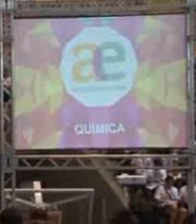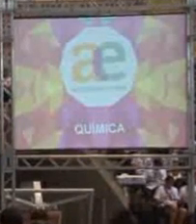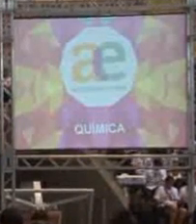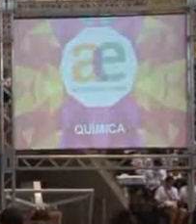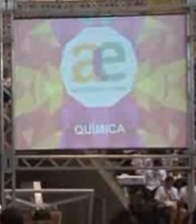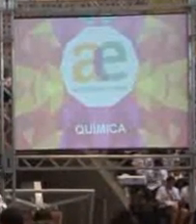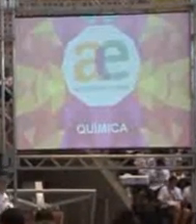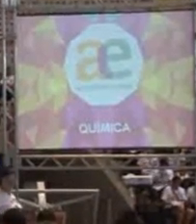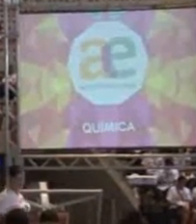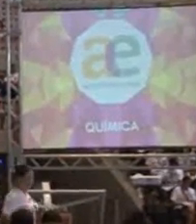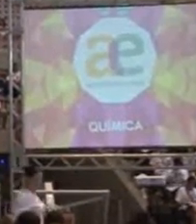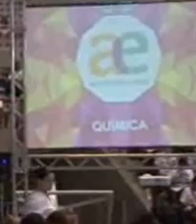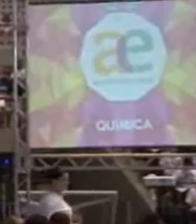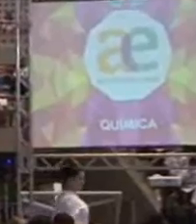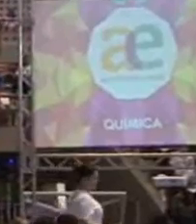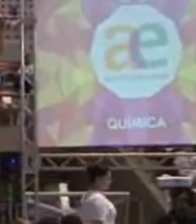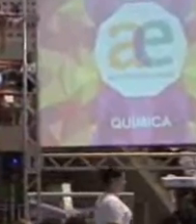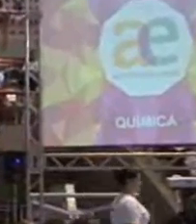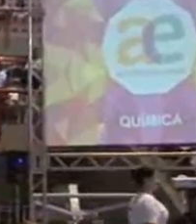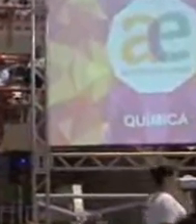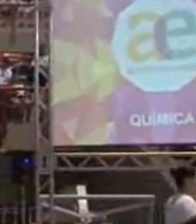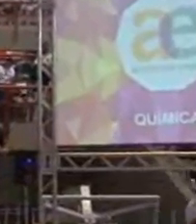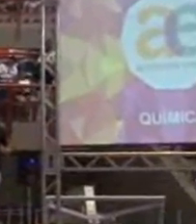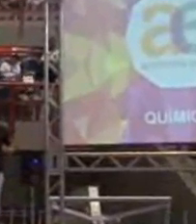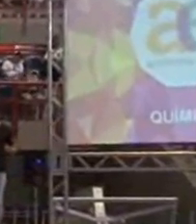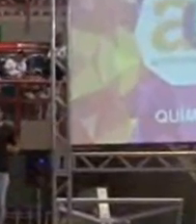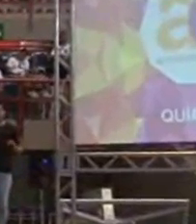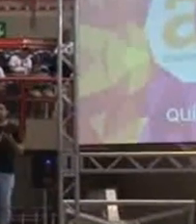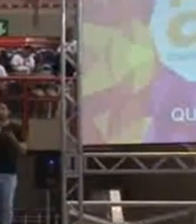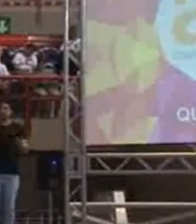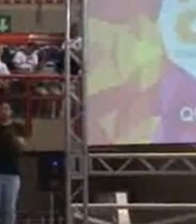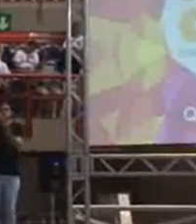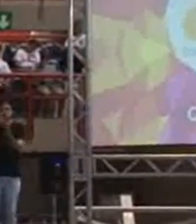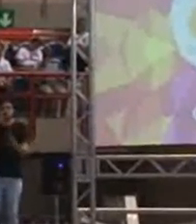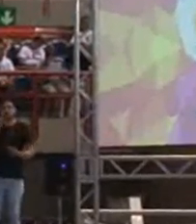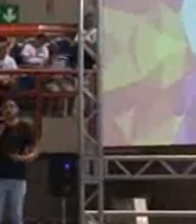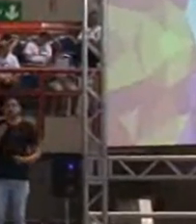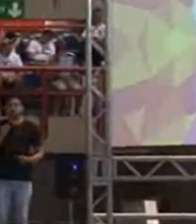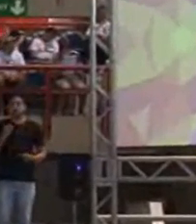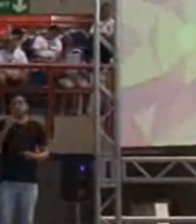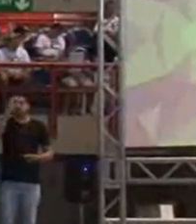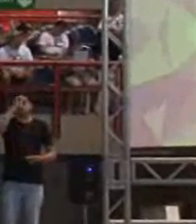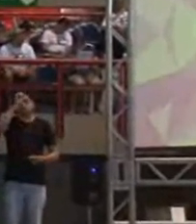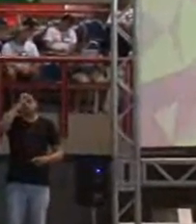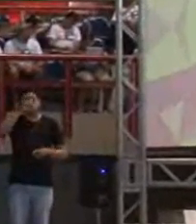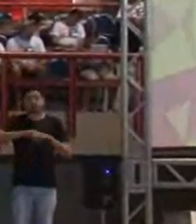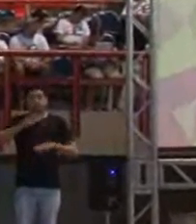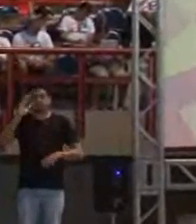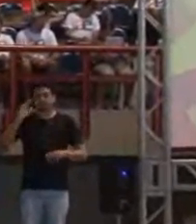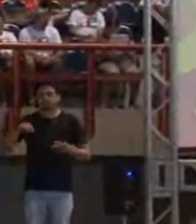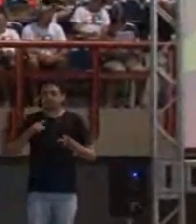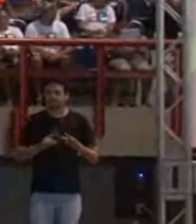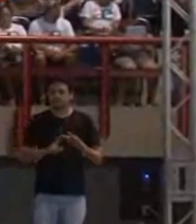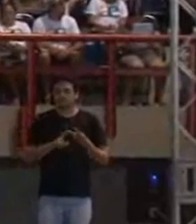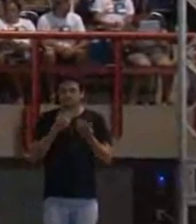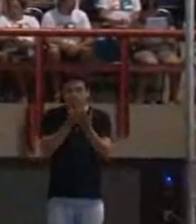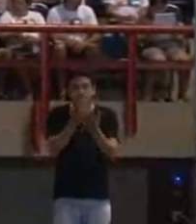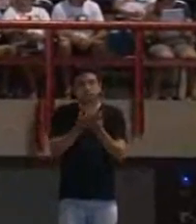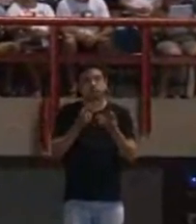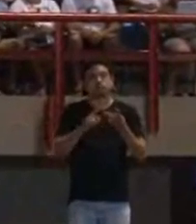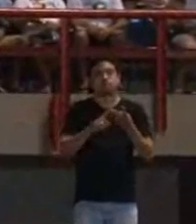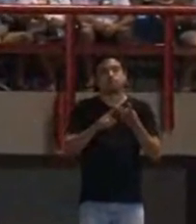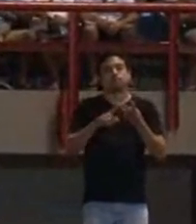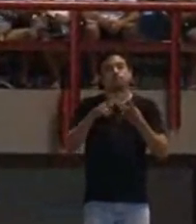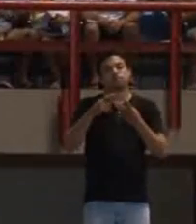Muito legal ver muita gente aqui reunido com o objetivo de aprender mais, de estudar e